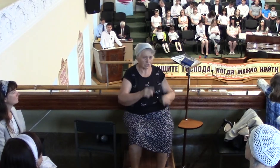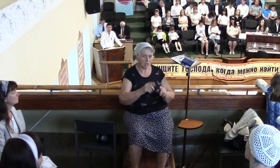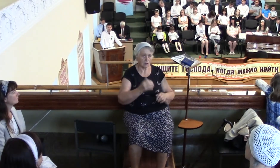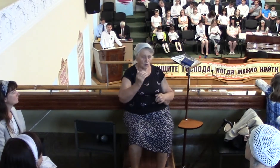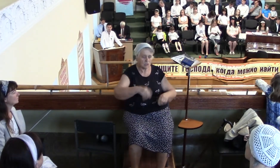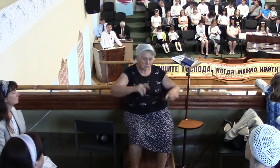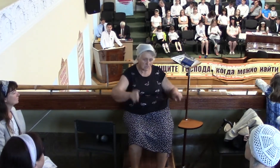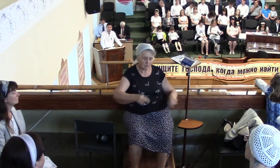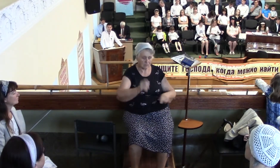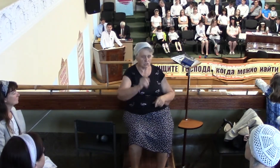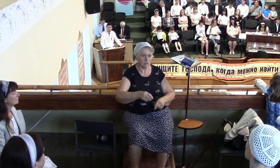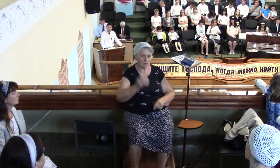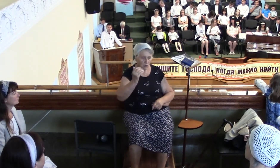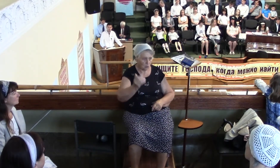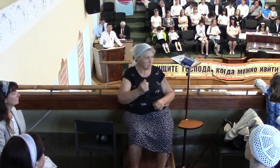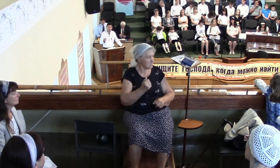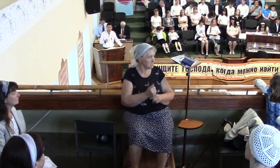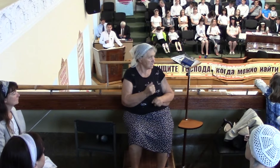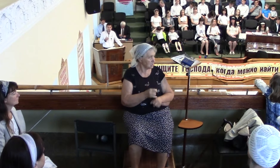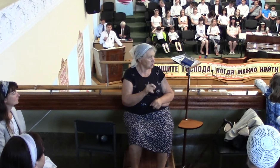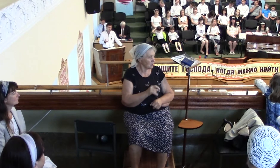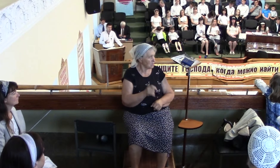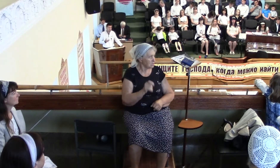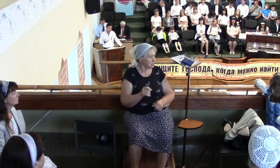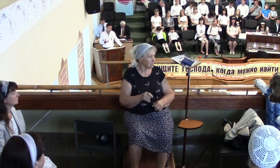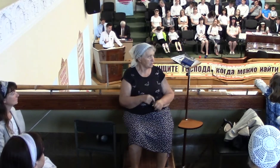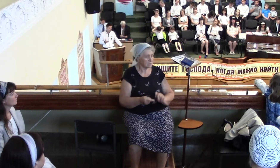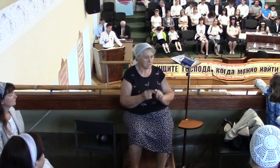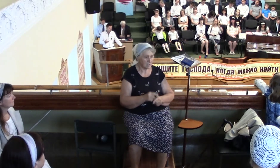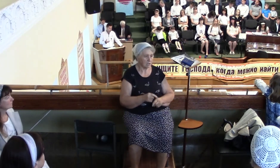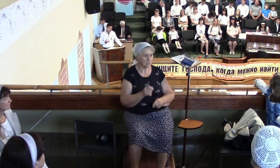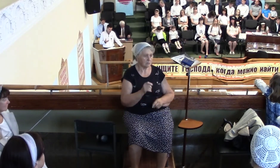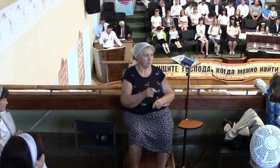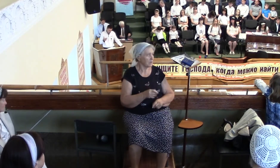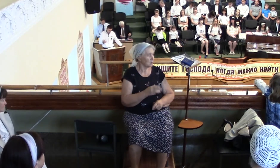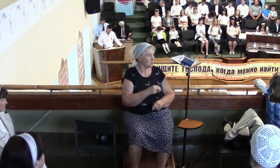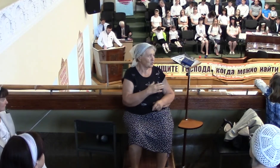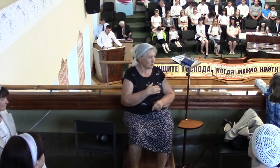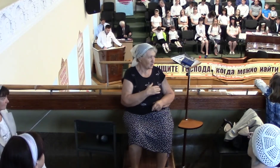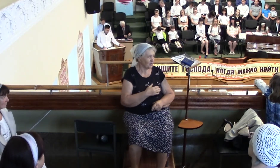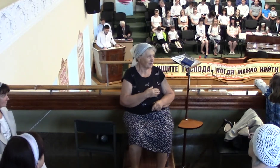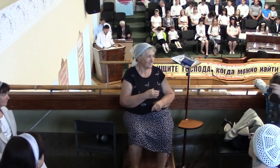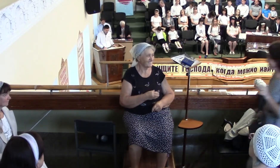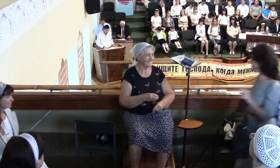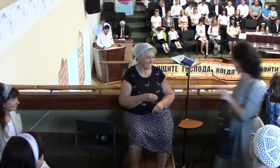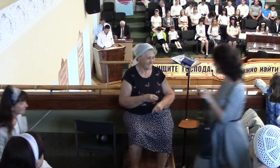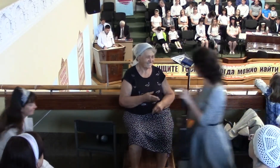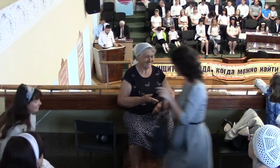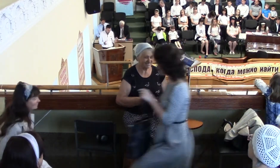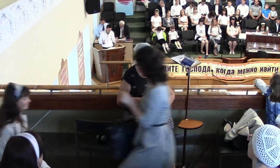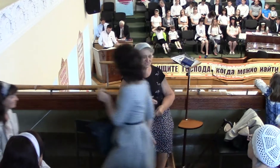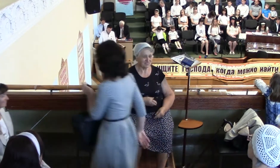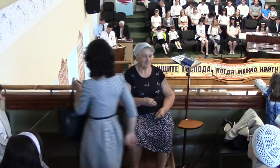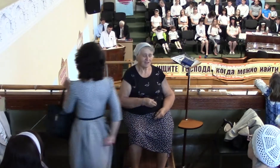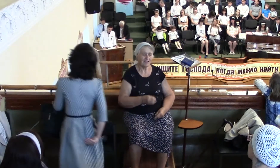сотворил человека. Он сделал, чтобы человек стал душою живою. И всякий, живущий здесь на земле, должен понимать, что